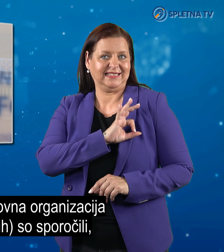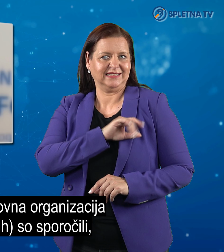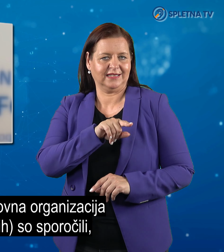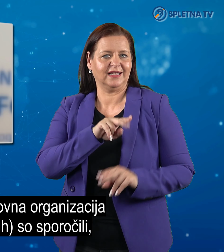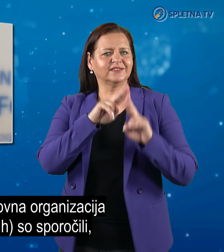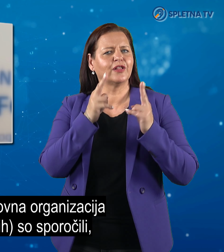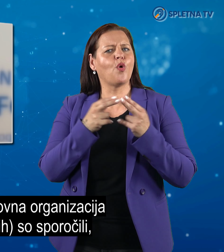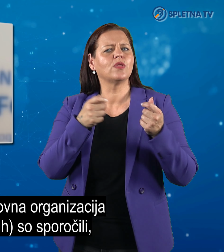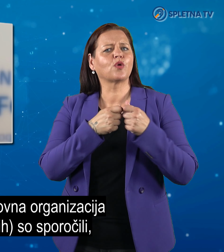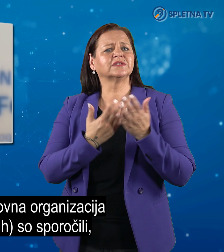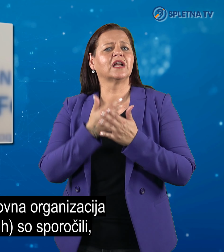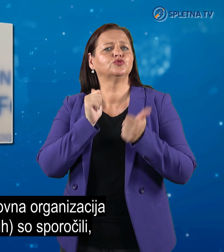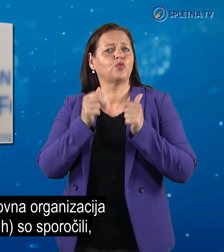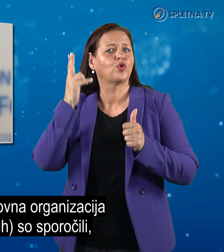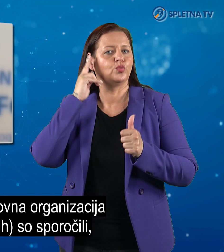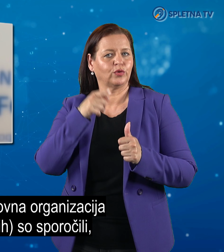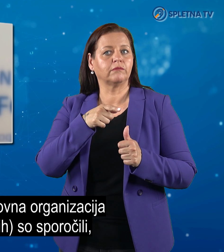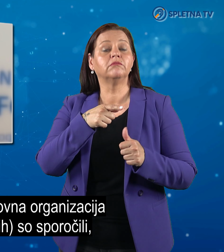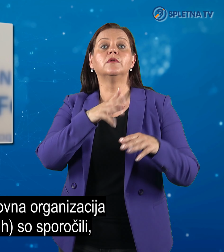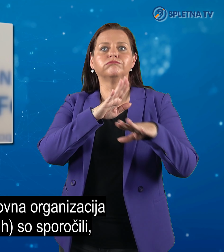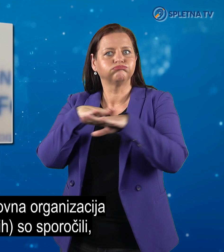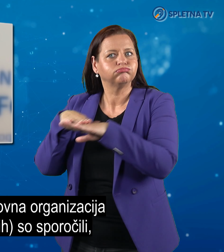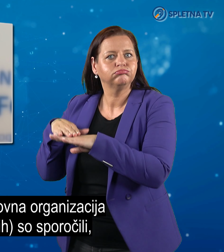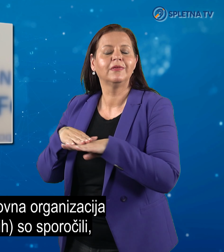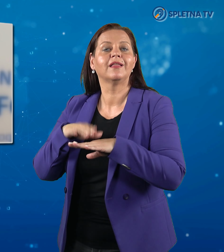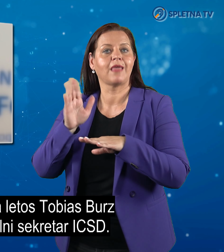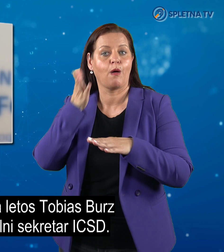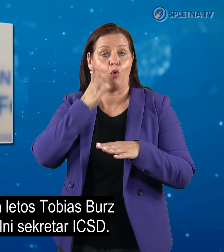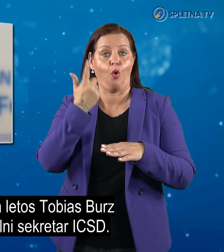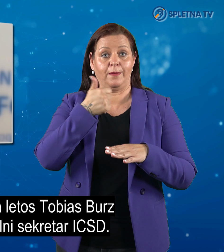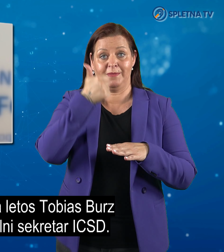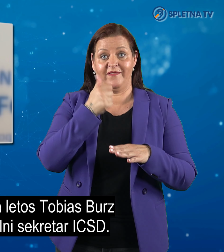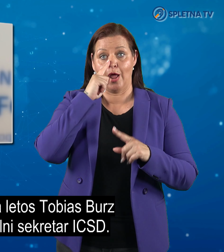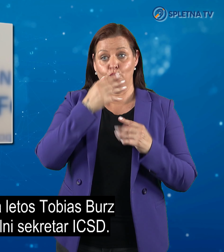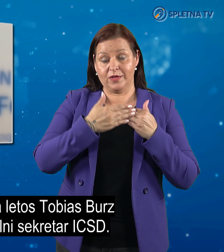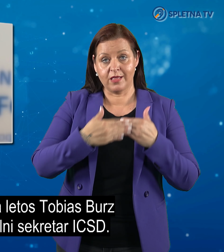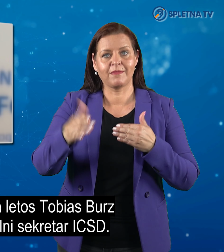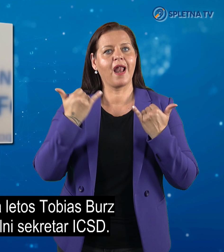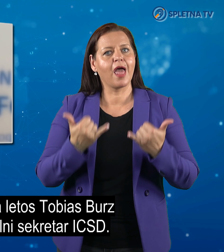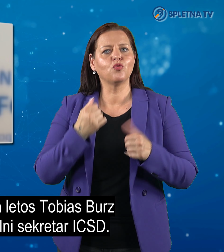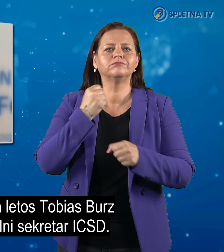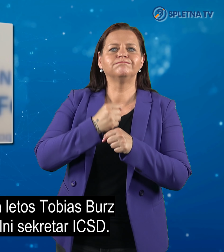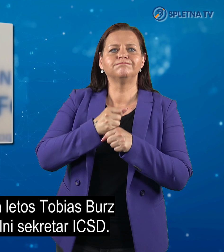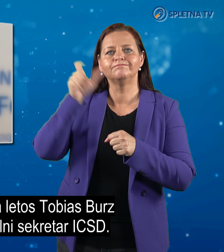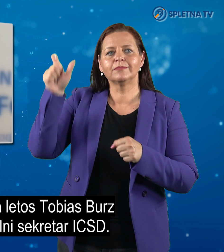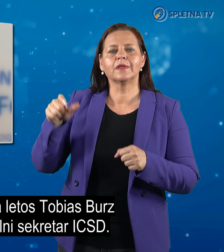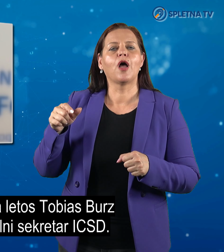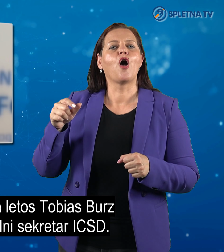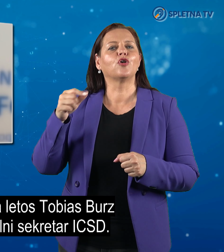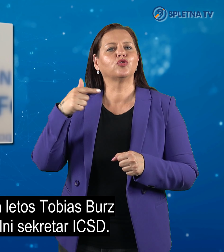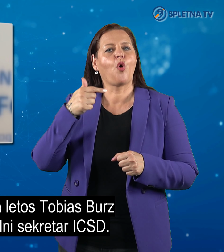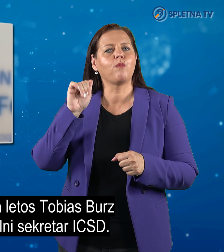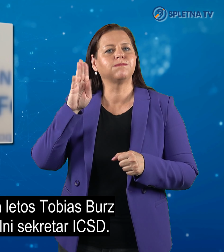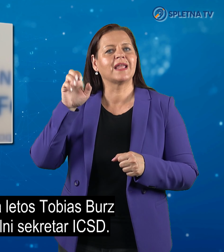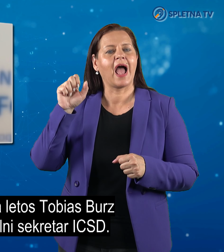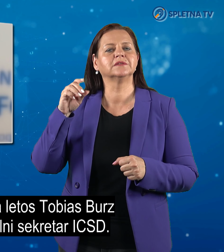Na ICSD, Svetovni organizaciji za šport gluhih, so sporočili, da bo od 1. junija letos Tobias